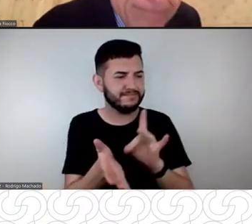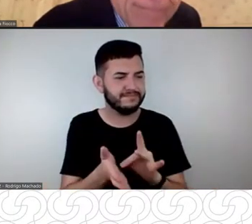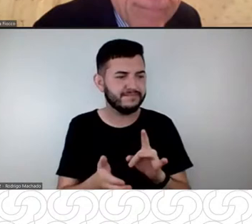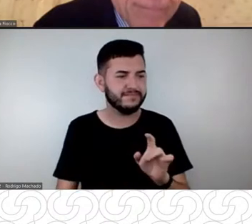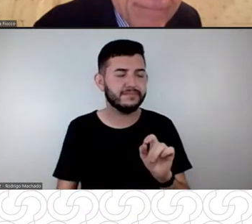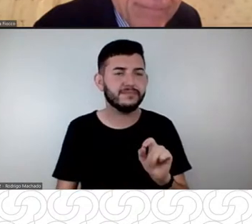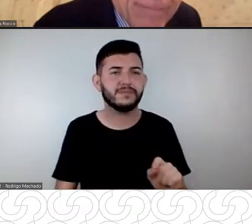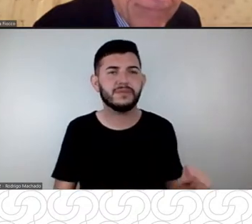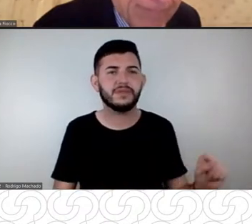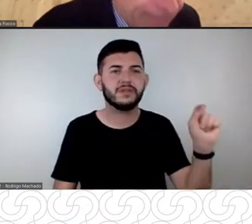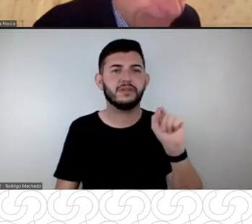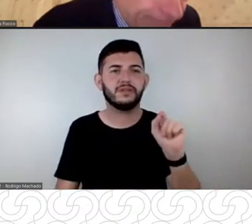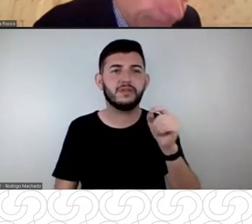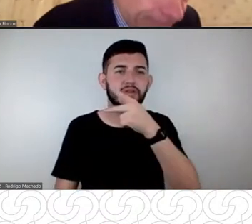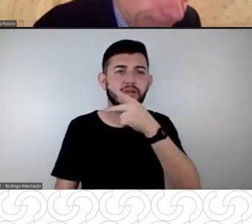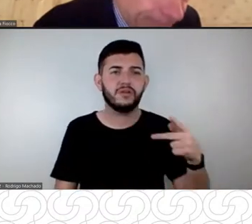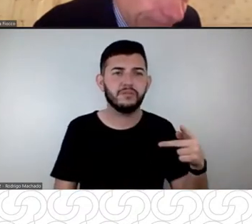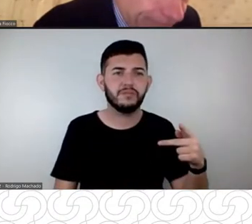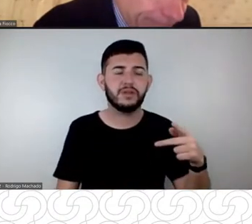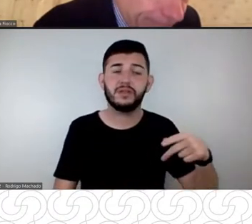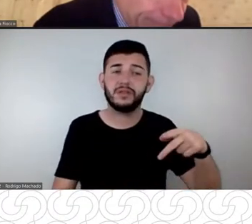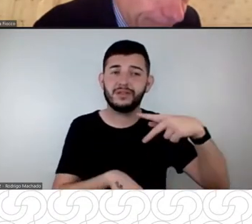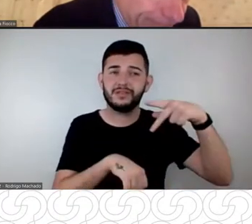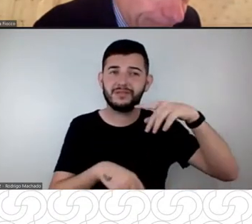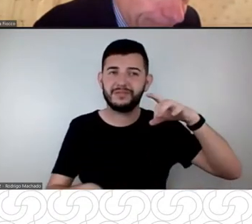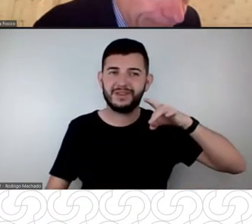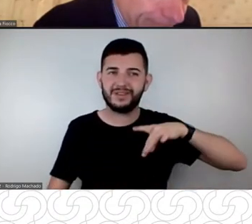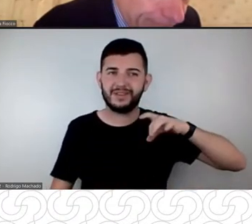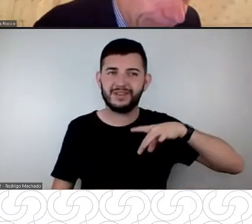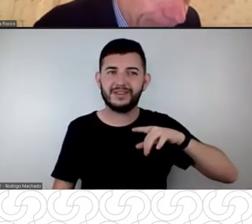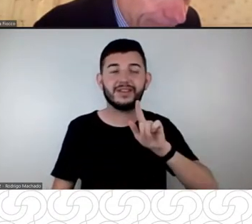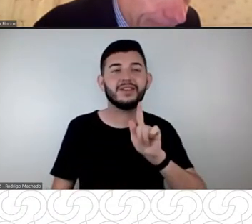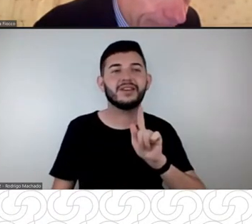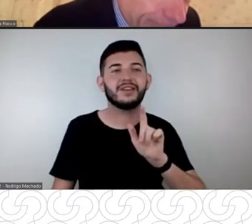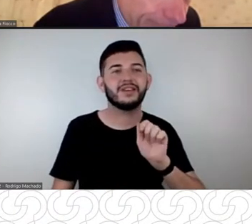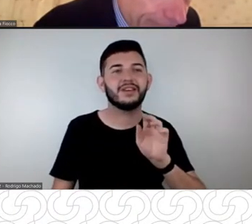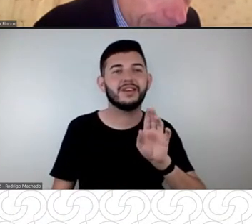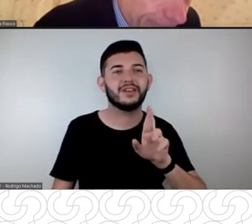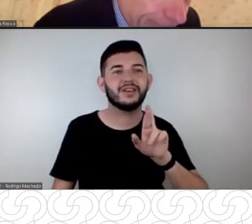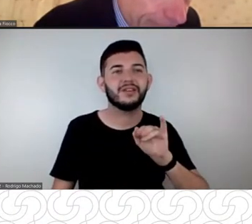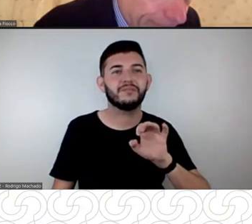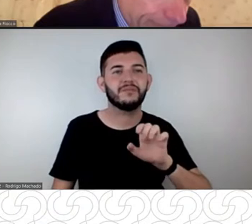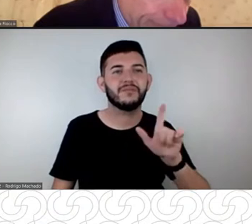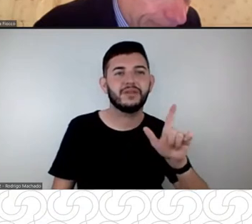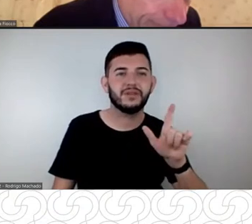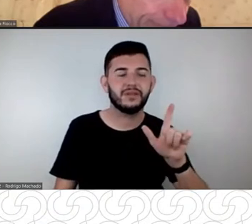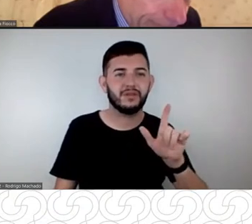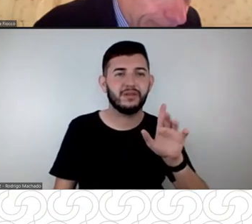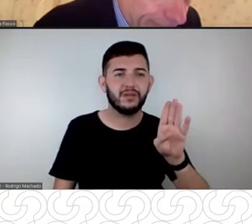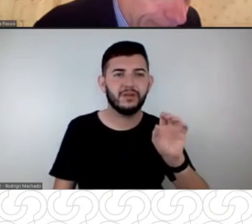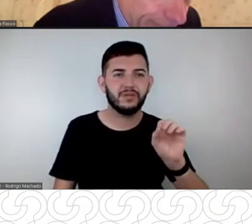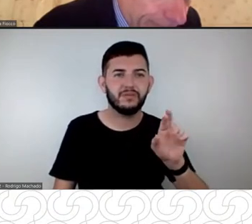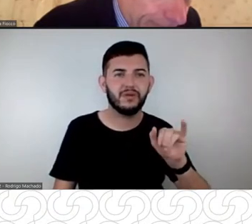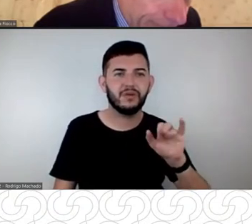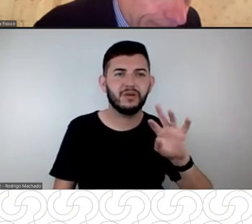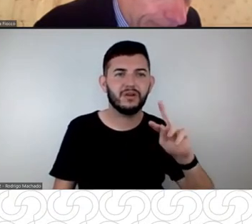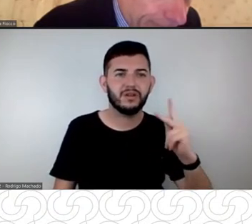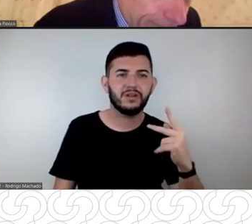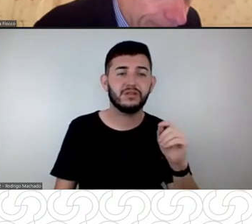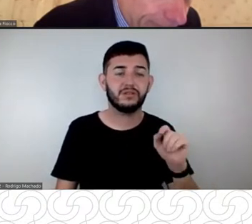o novo presidente chileno, Gabriel Boric, que tem, me parece, uma